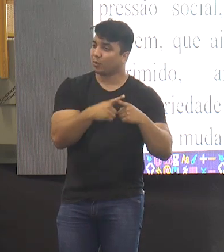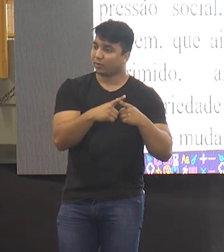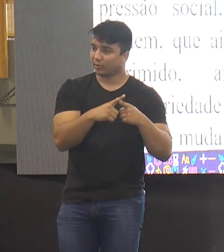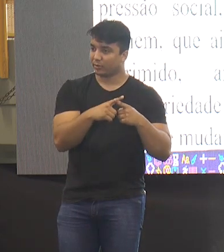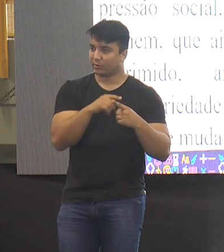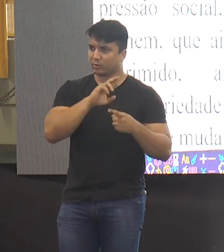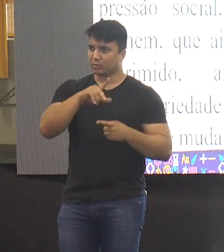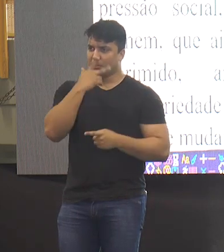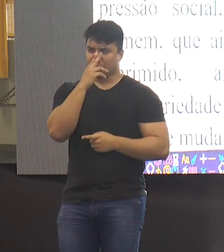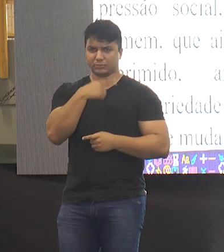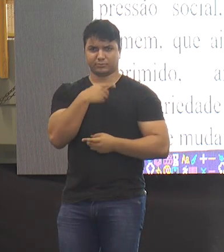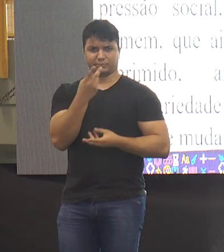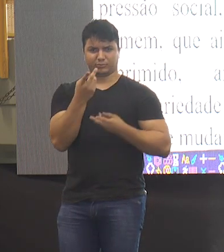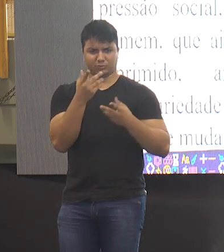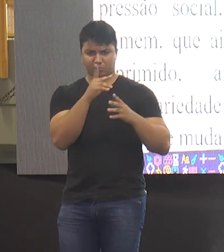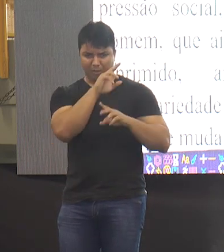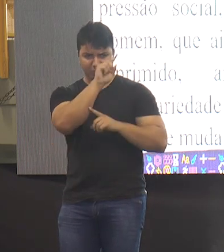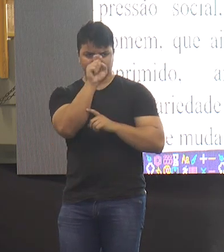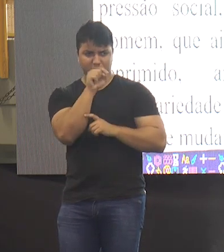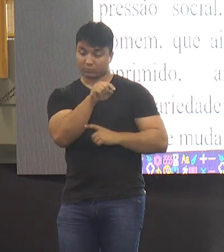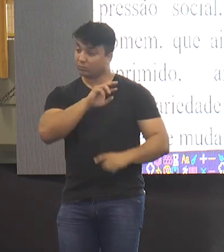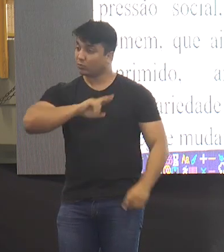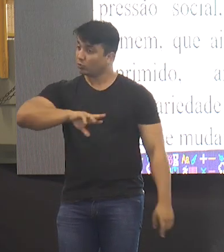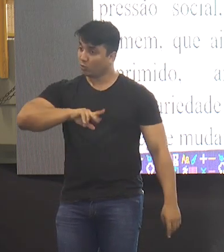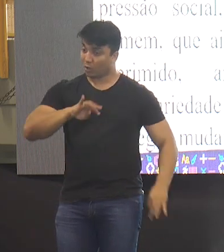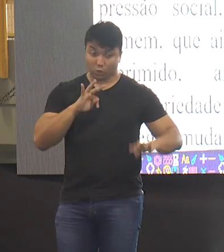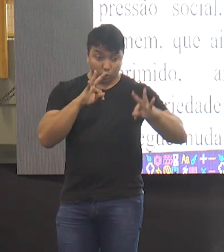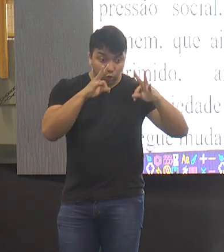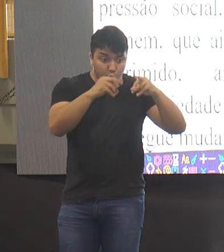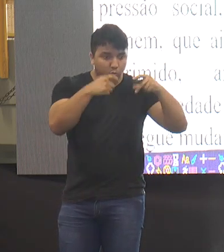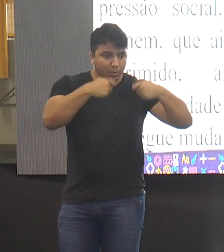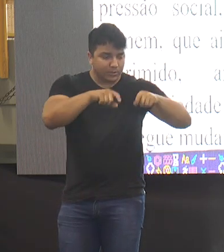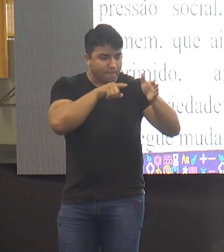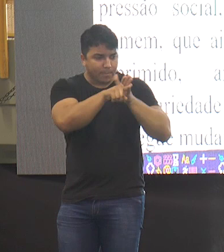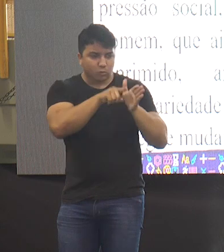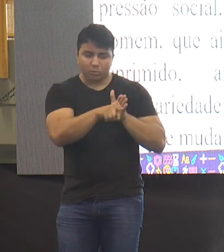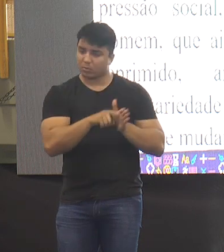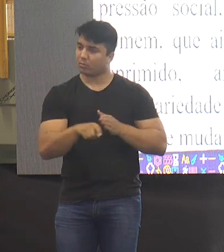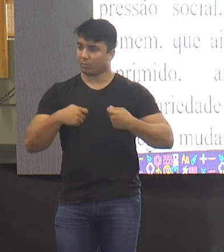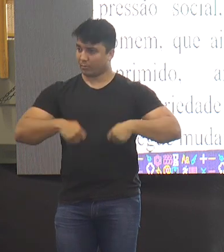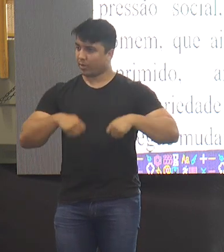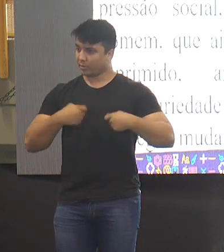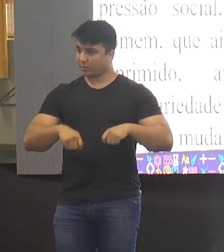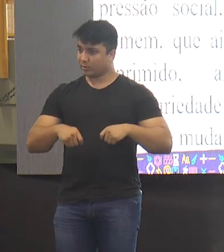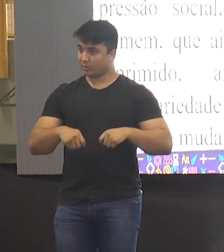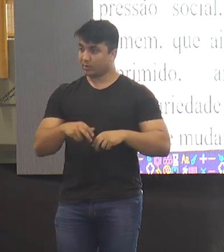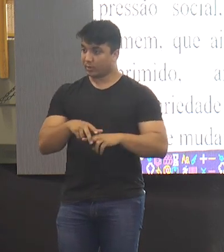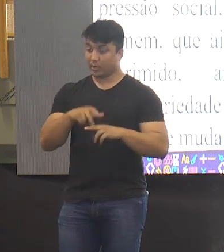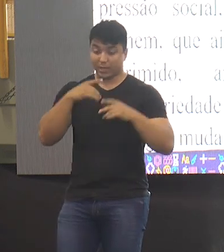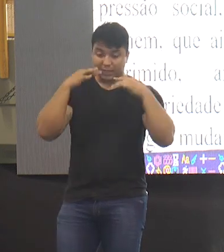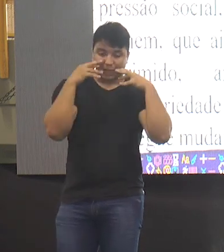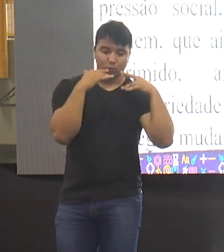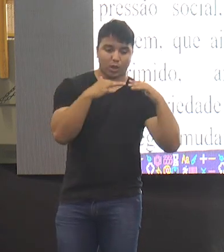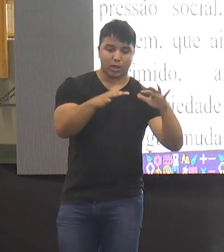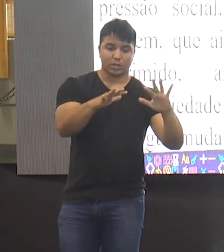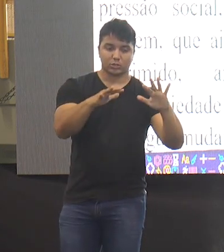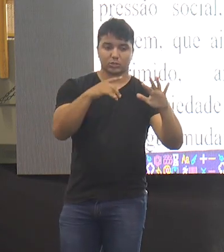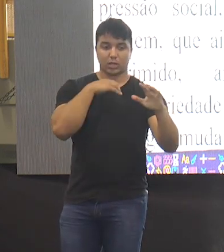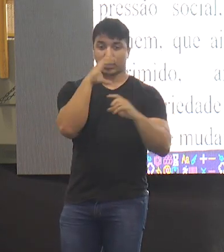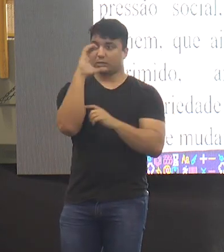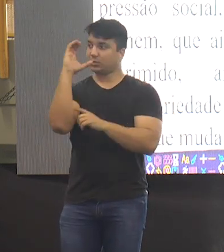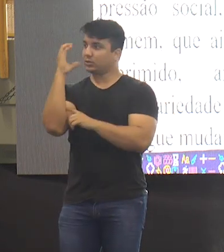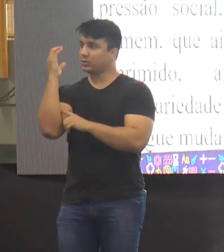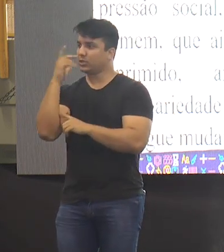dogma para o Machado de Assis. Tudo deve ser questionado. Para o naturalista, a ciência é encarada